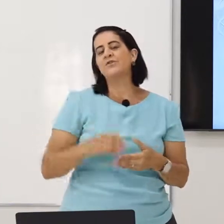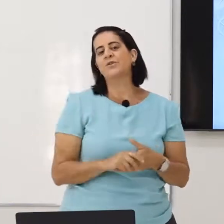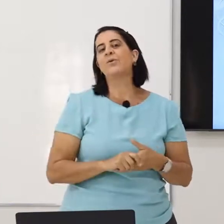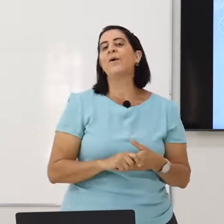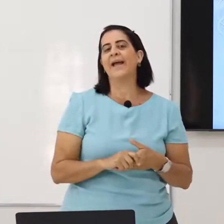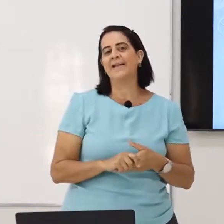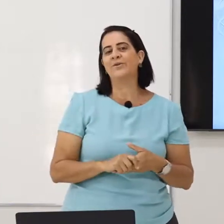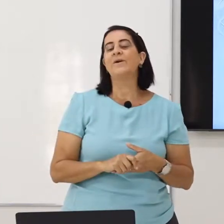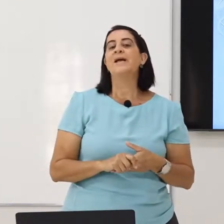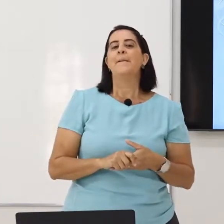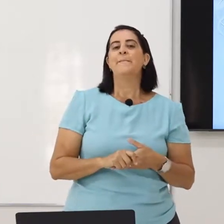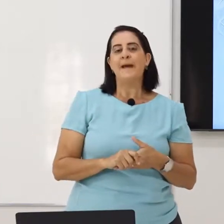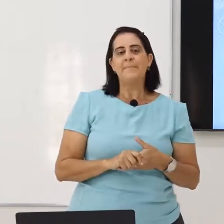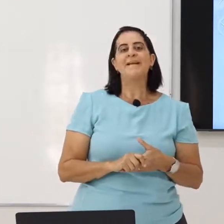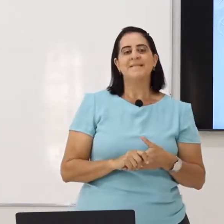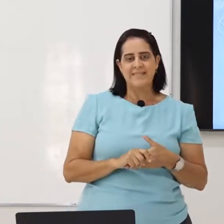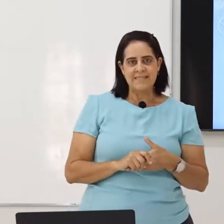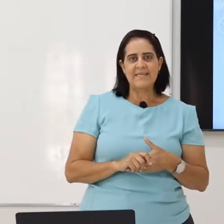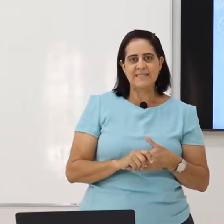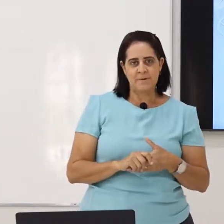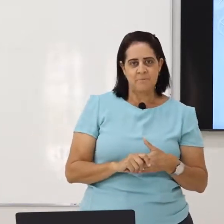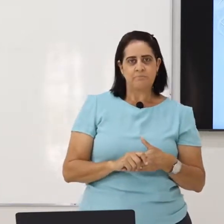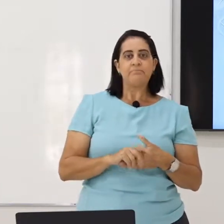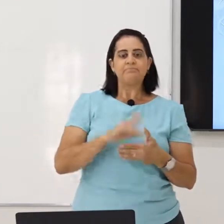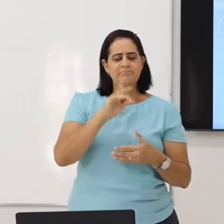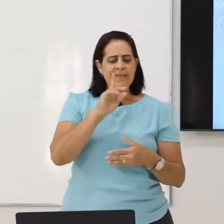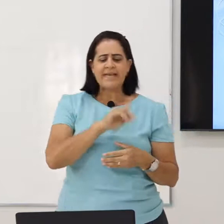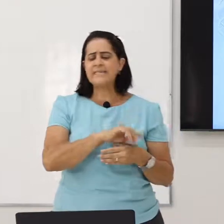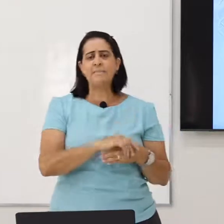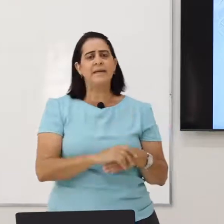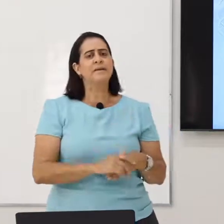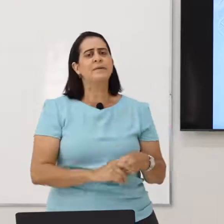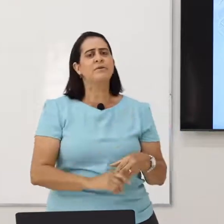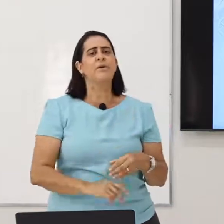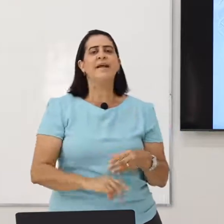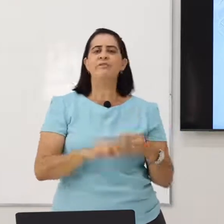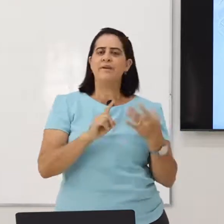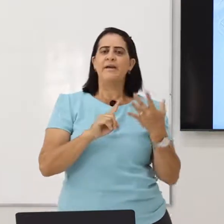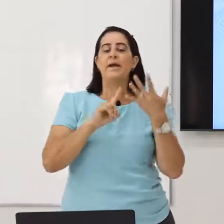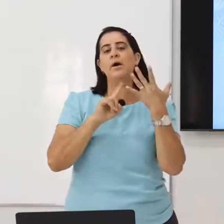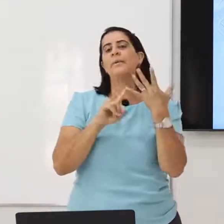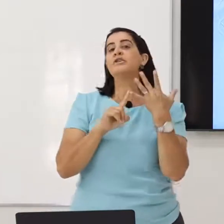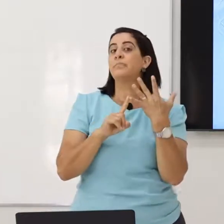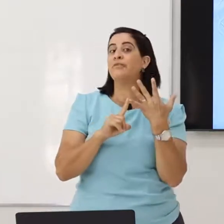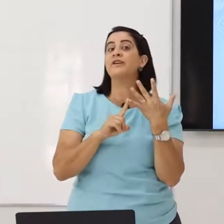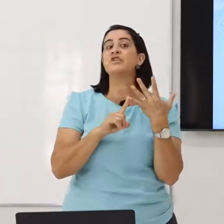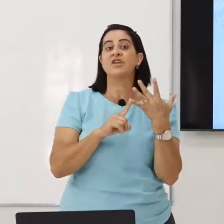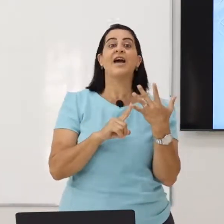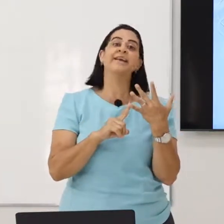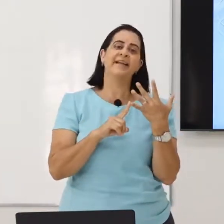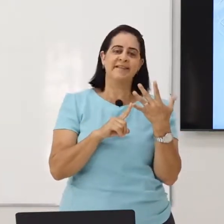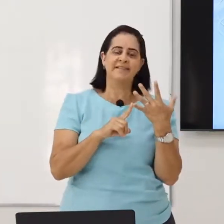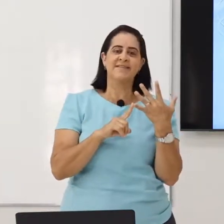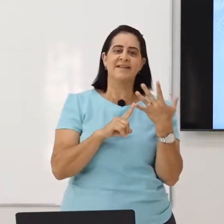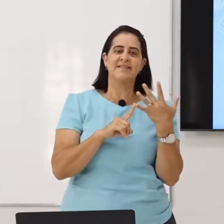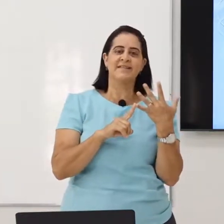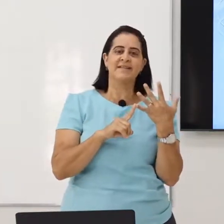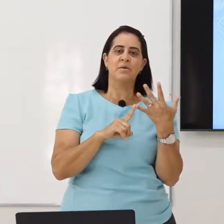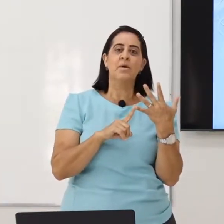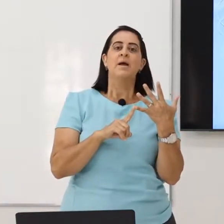sentido correto na minha sinalização. Esse parâmetro, ele veio realmente para fechar a ideia da sinalização,